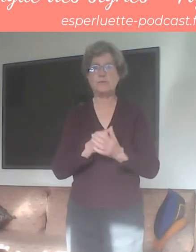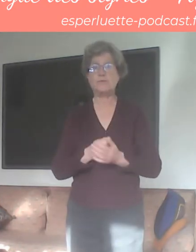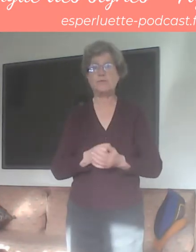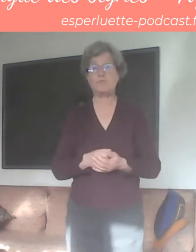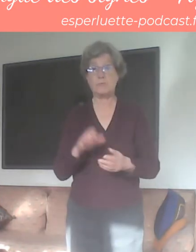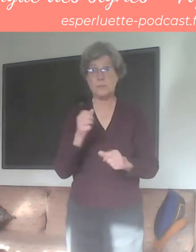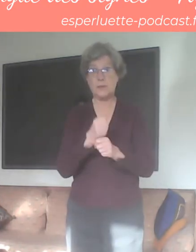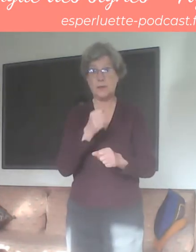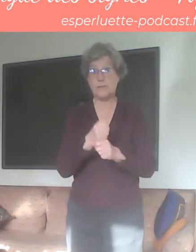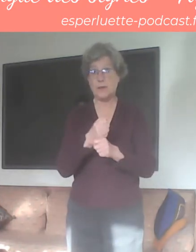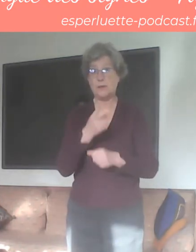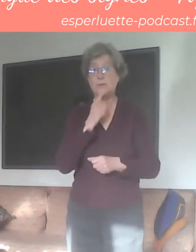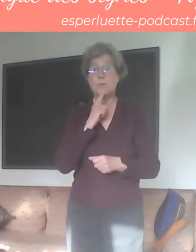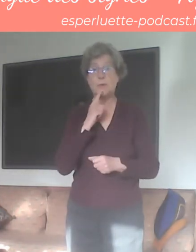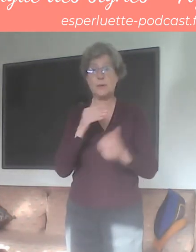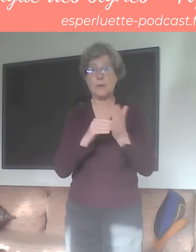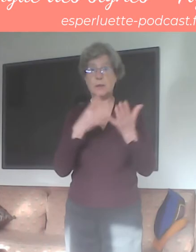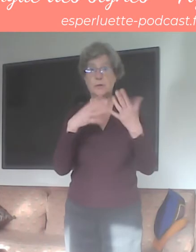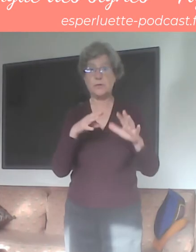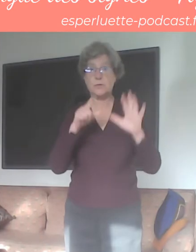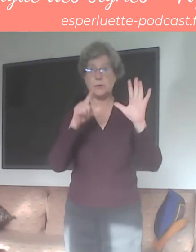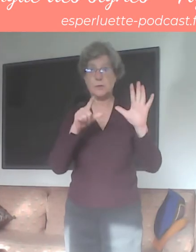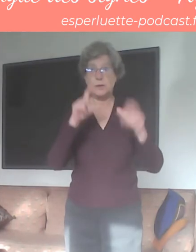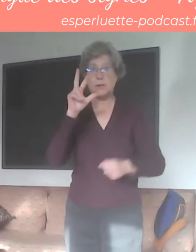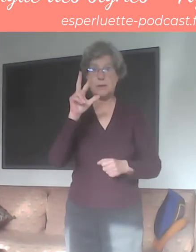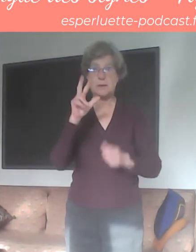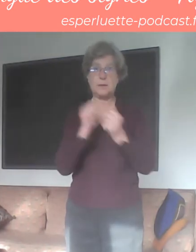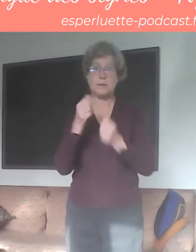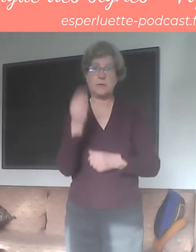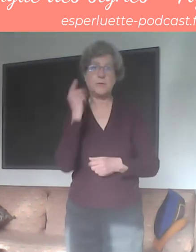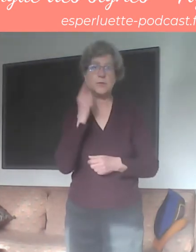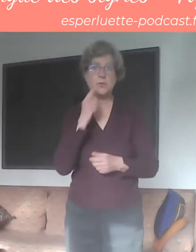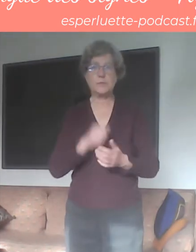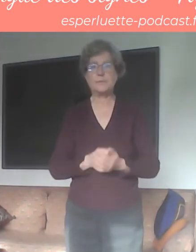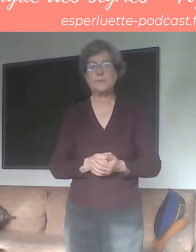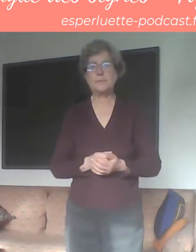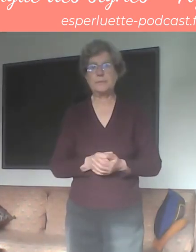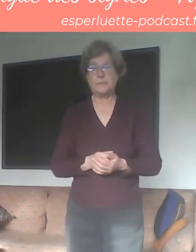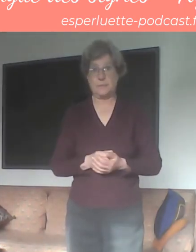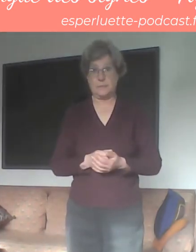par la langue des signes, par la découverte peu à peu, la découverte du fait que c'était